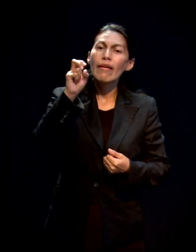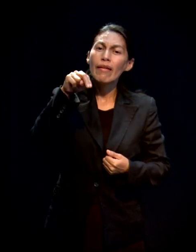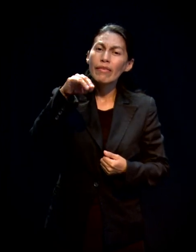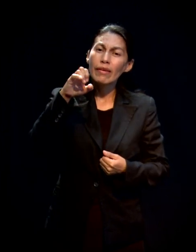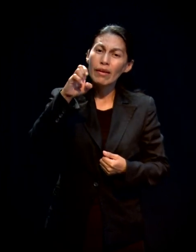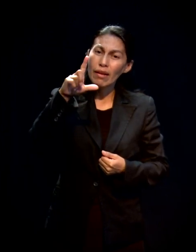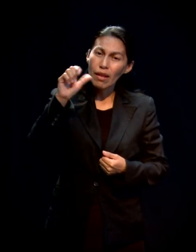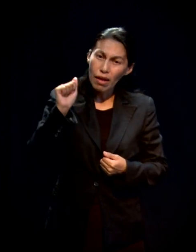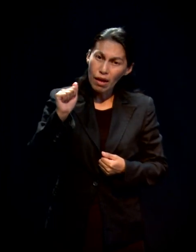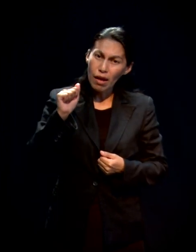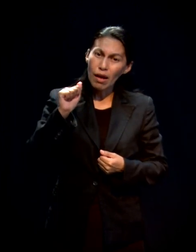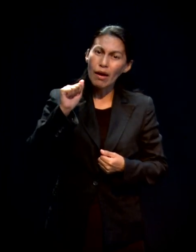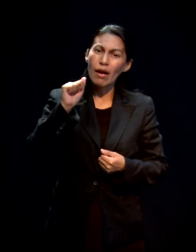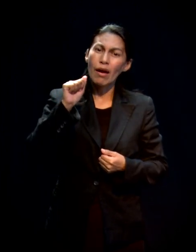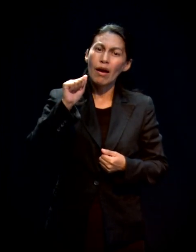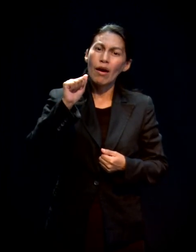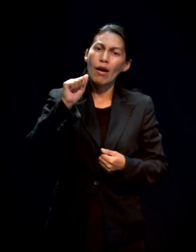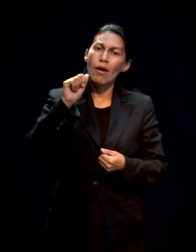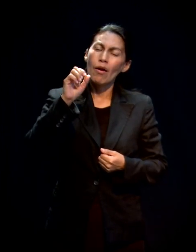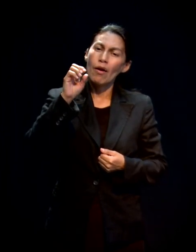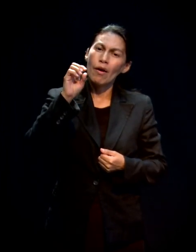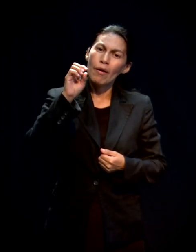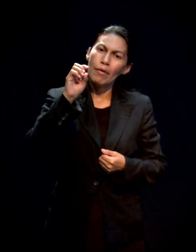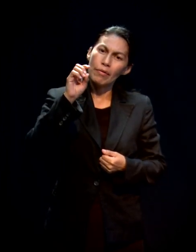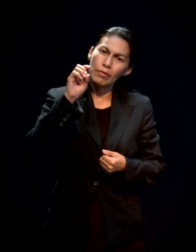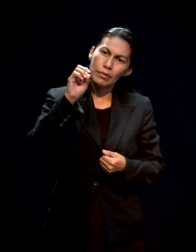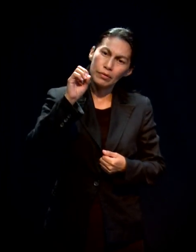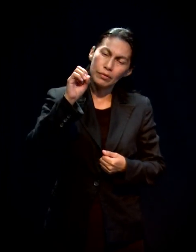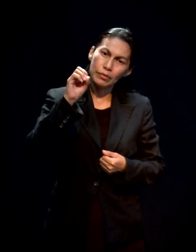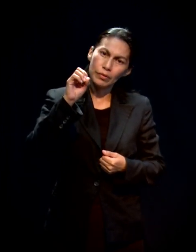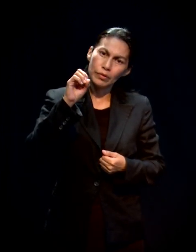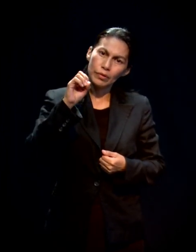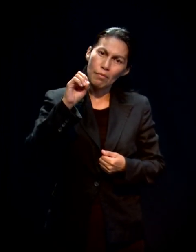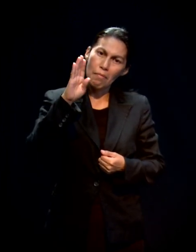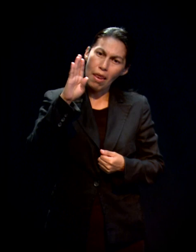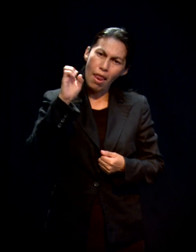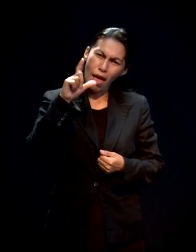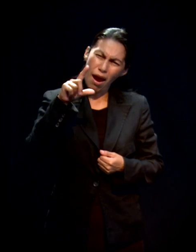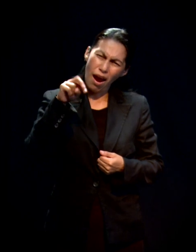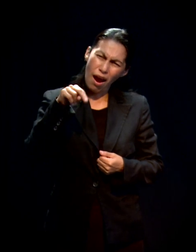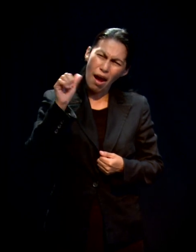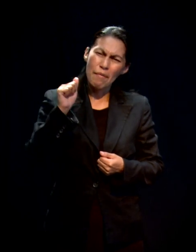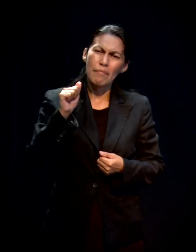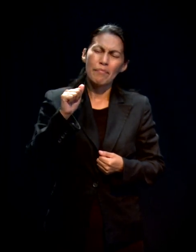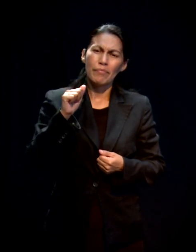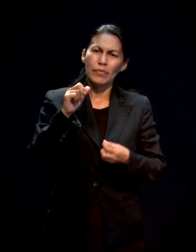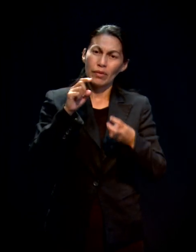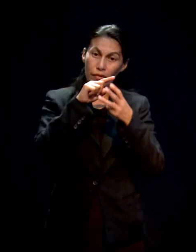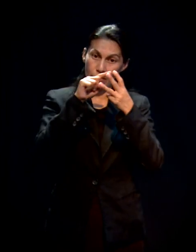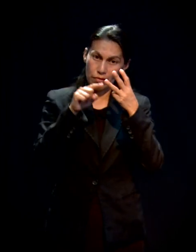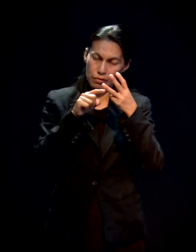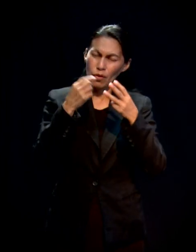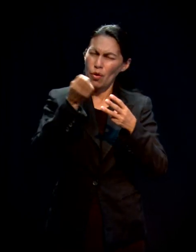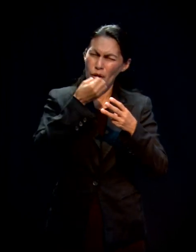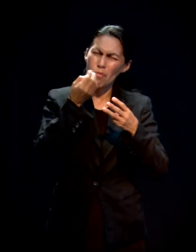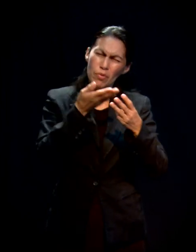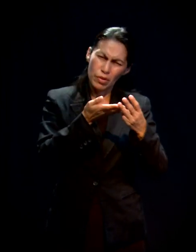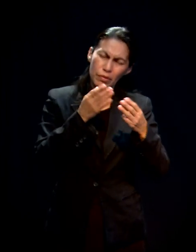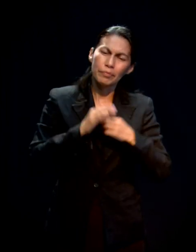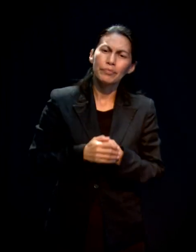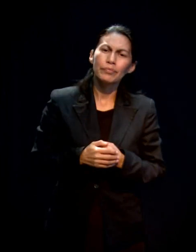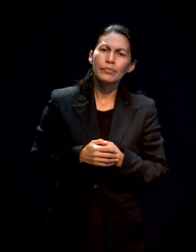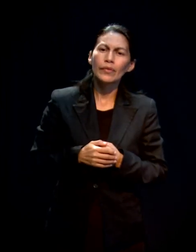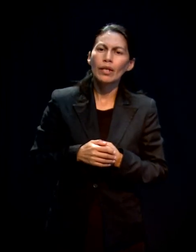bianca por favor vamos a estar orando por eso son ya arturo ramón buenas noches